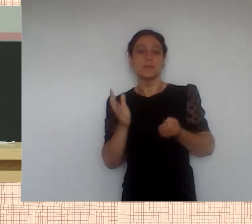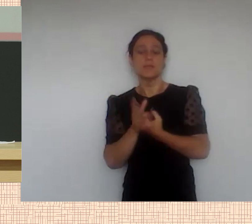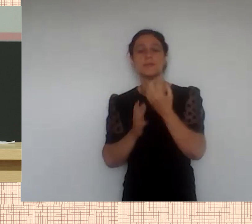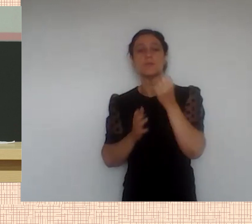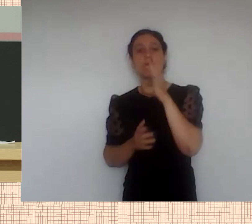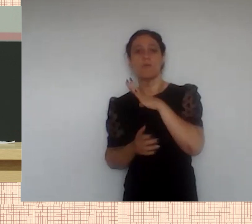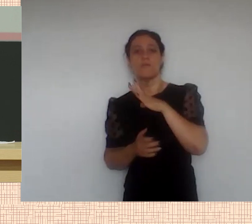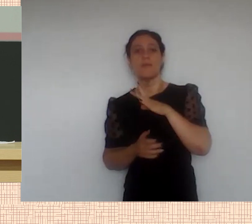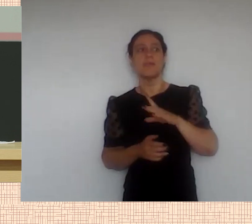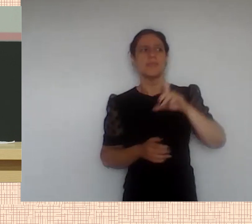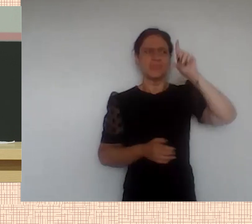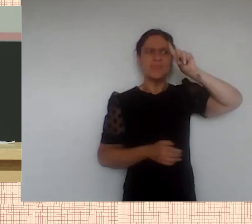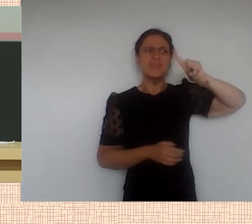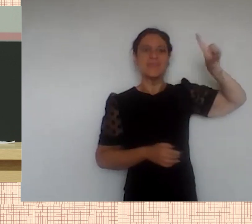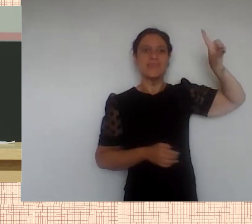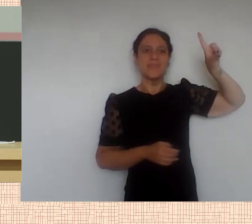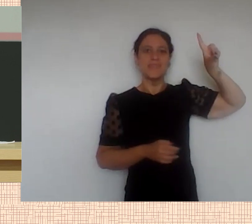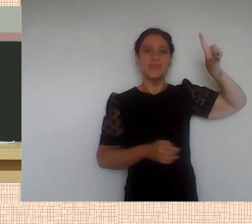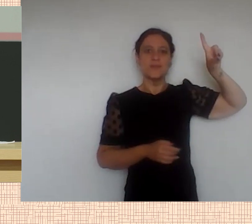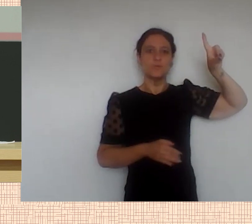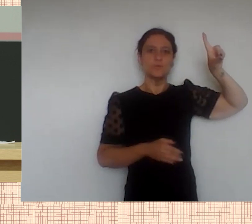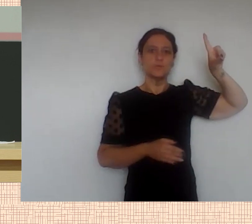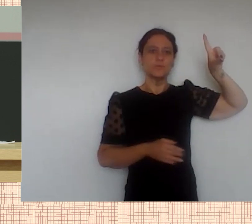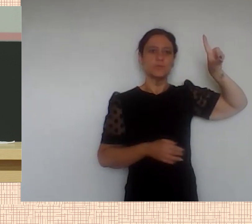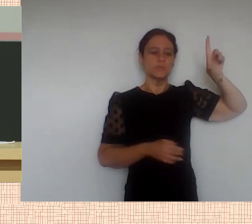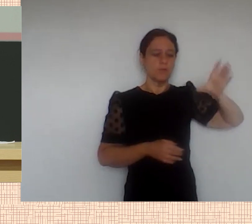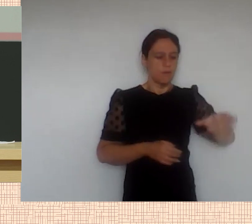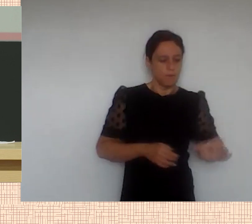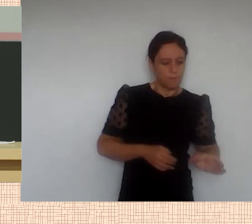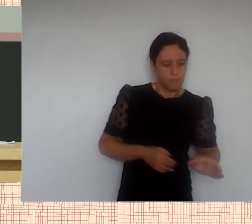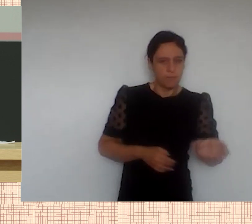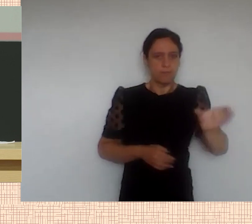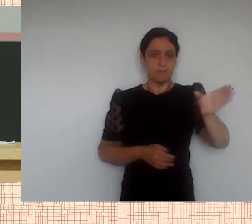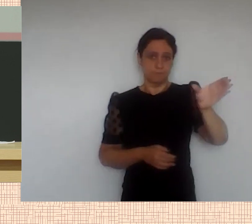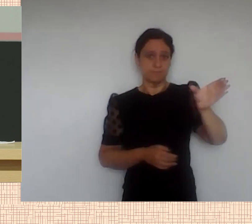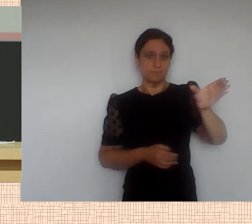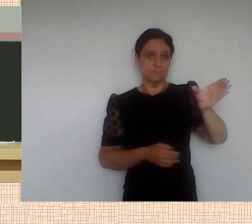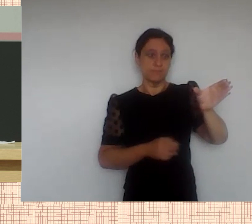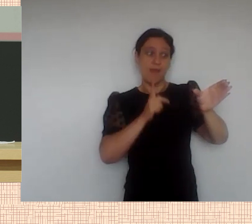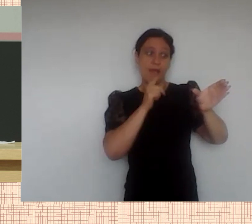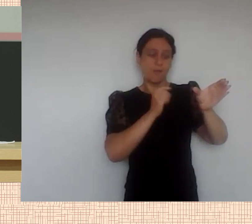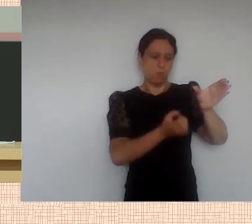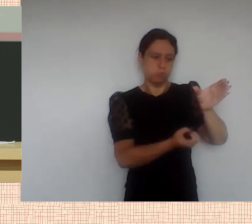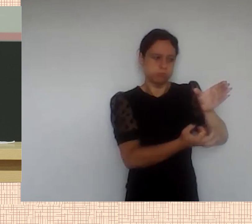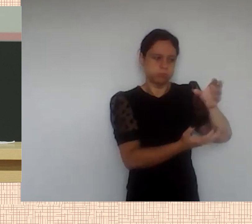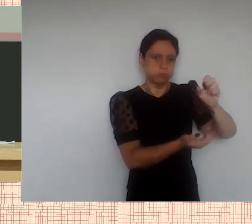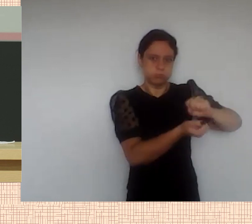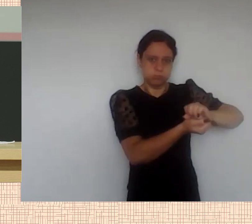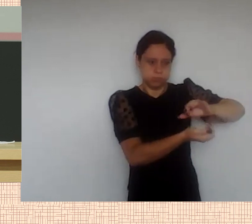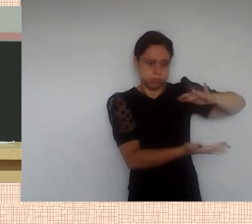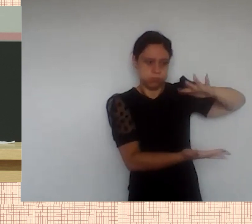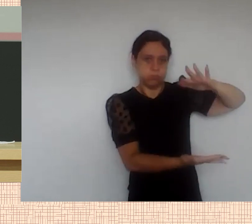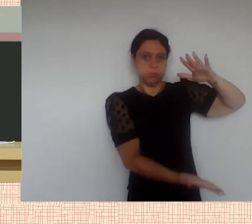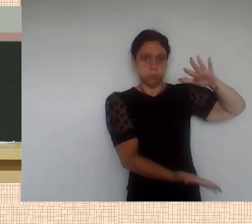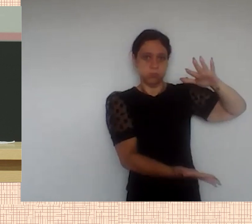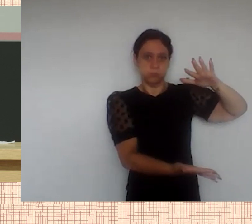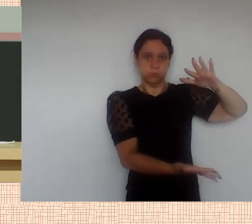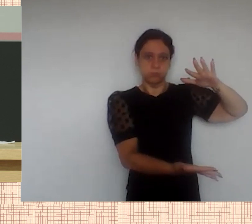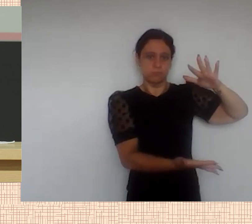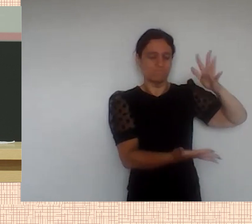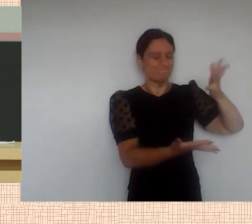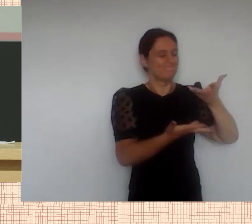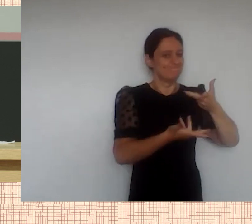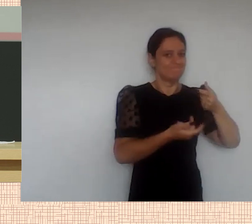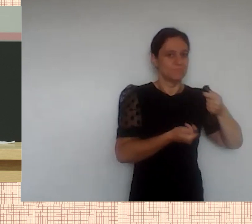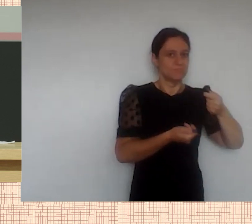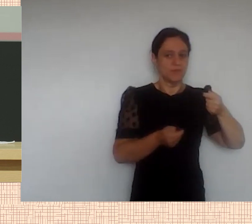Deus é aquele manancial profundo, esse vaso com riquezas infinitas,